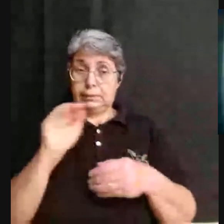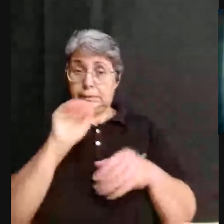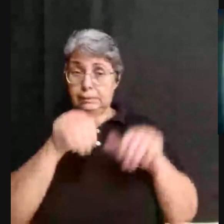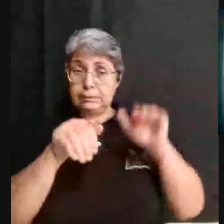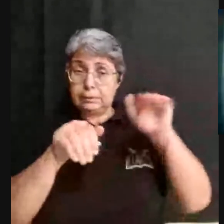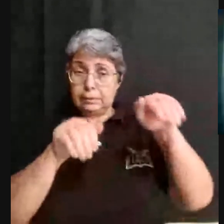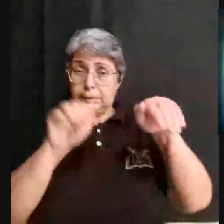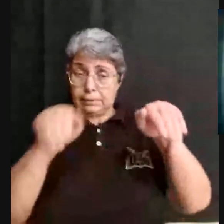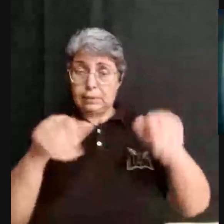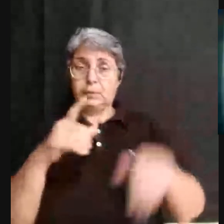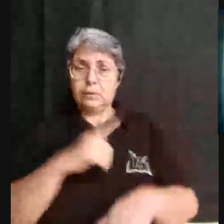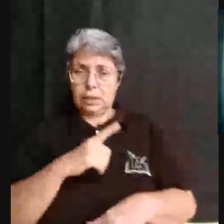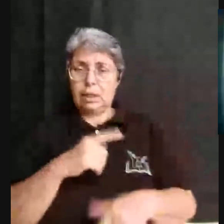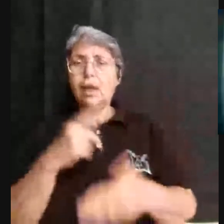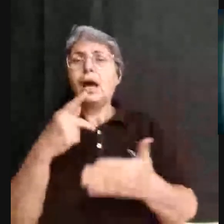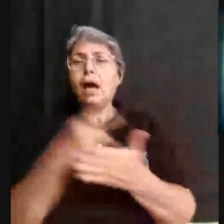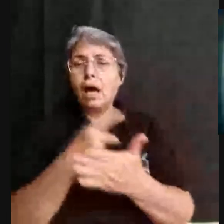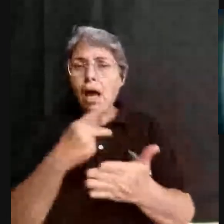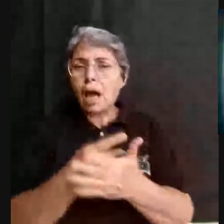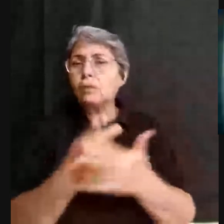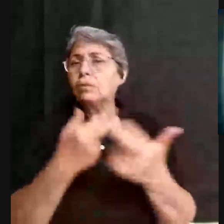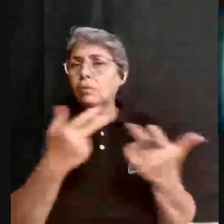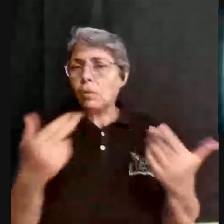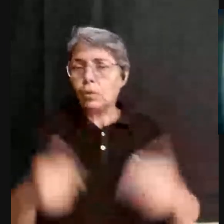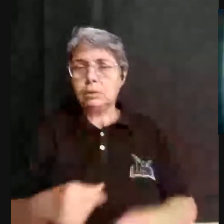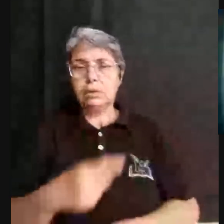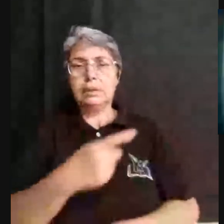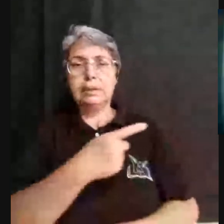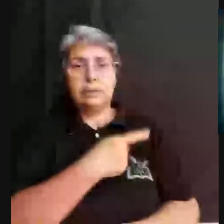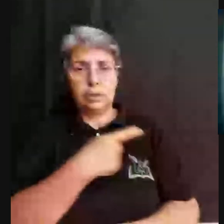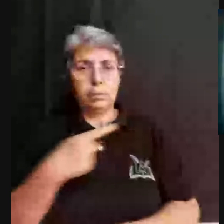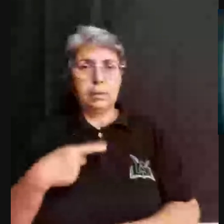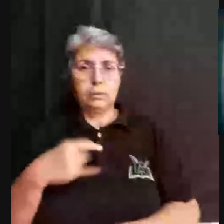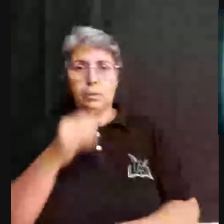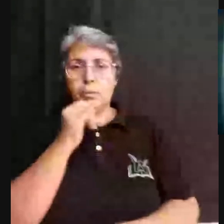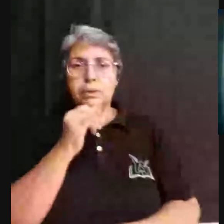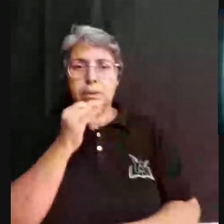Vamos ver o caso do pastor Smith,